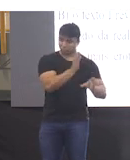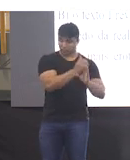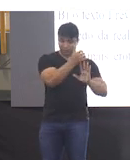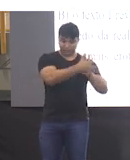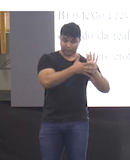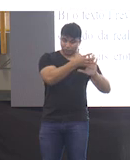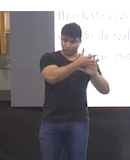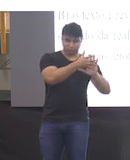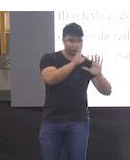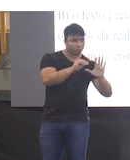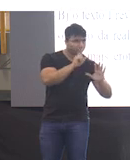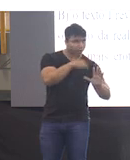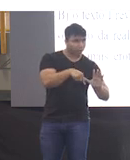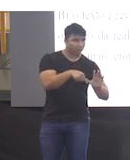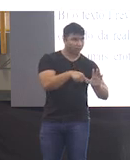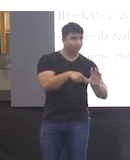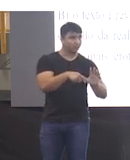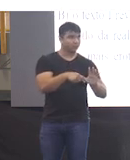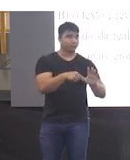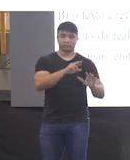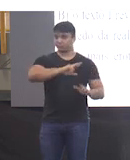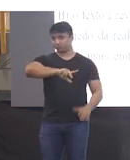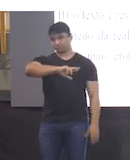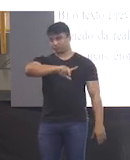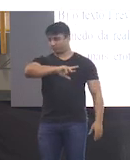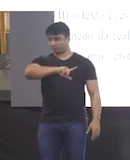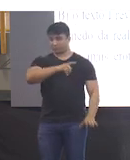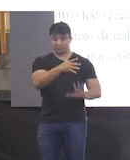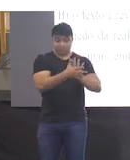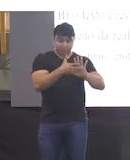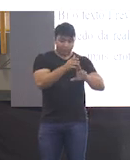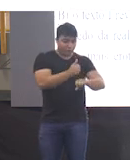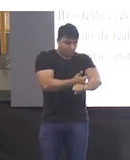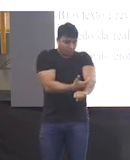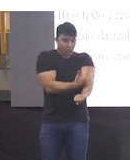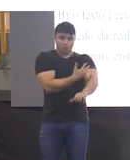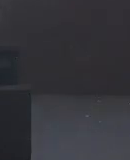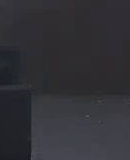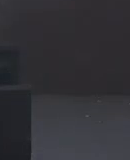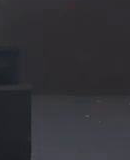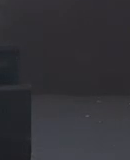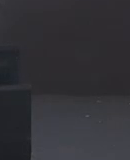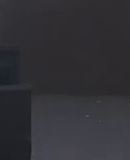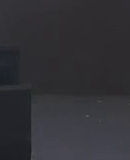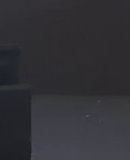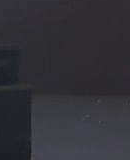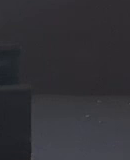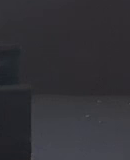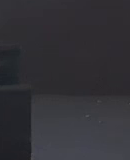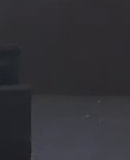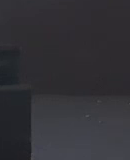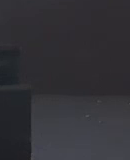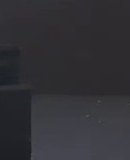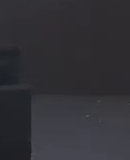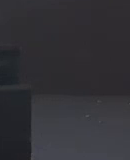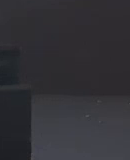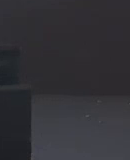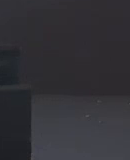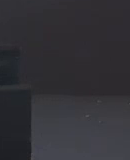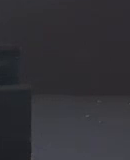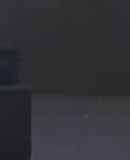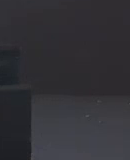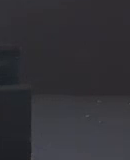texto. Diminui? Não. O texto é emocional, o texto é emotivo, o texto tem um bocado de ponto de reticência e